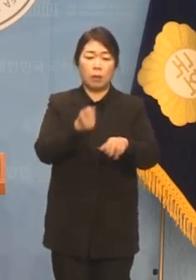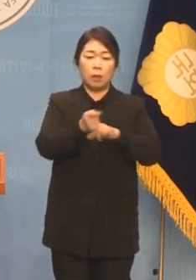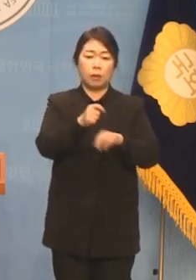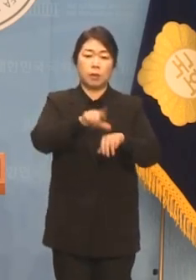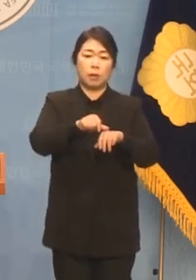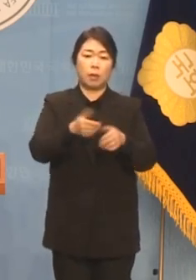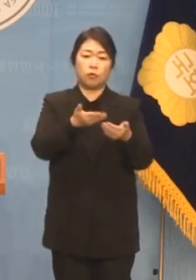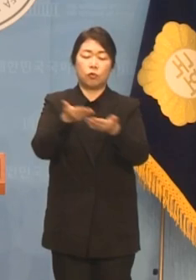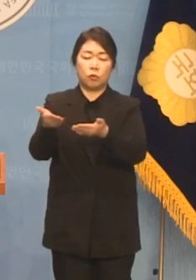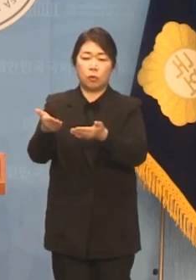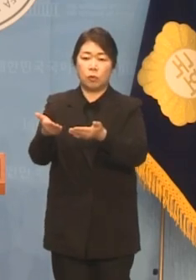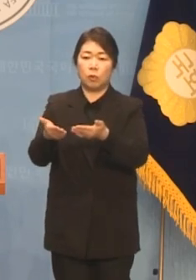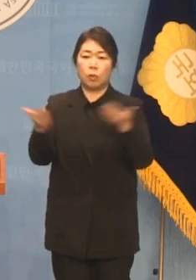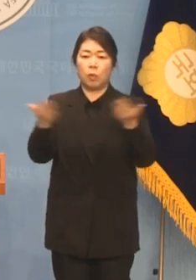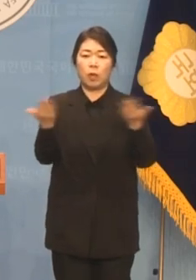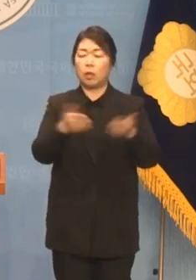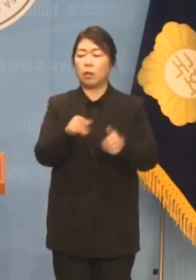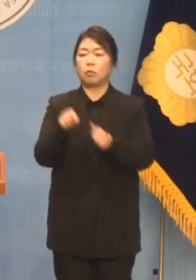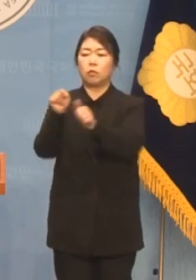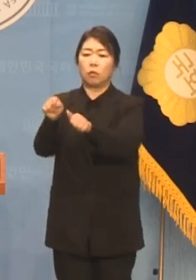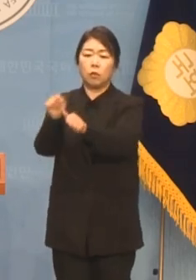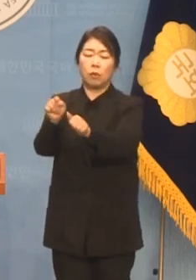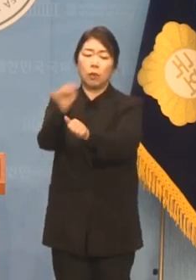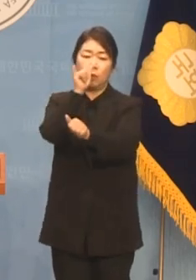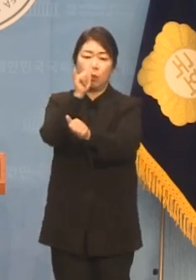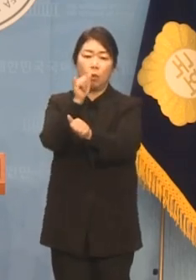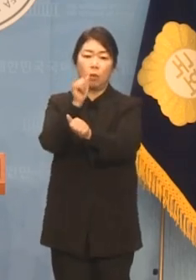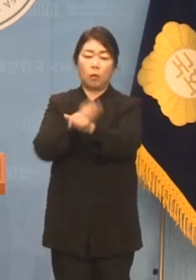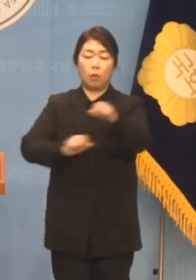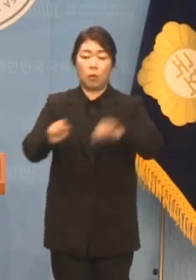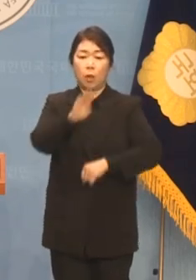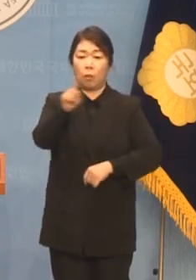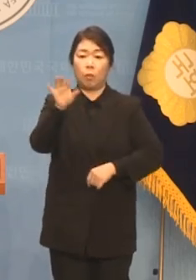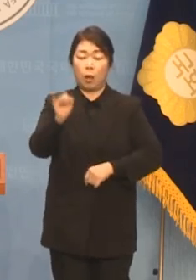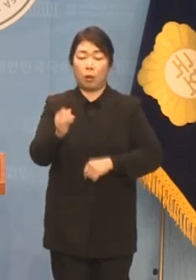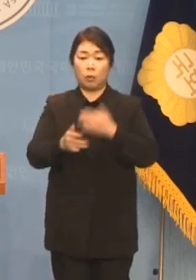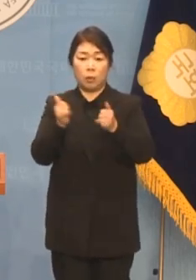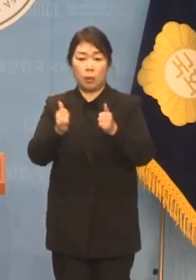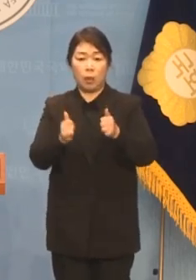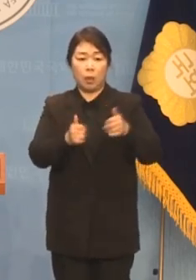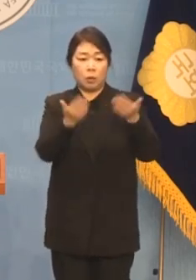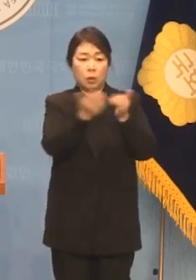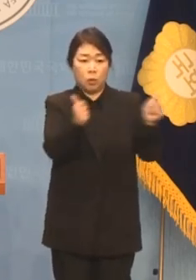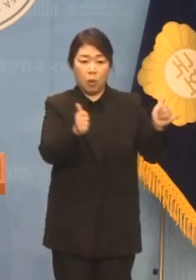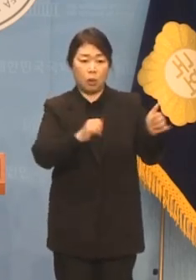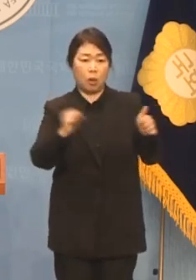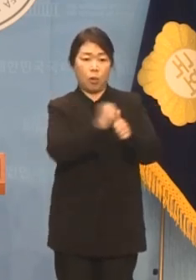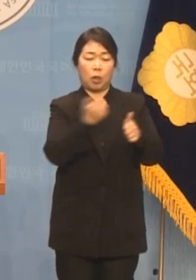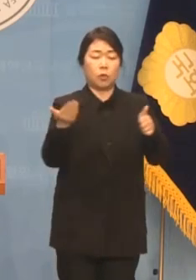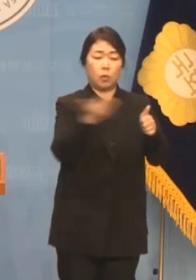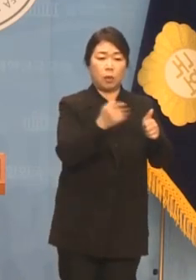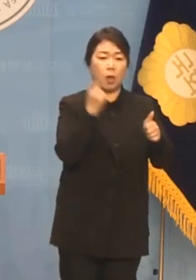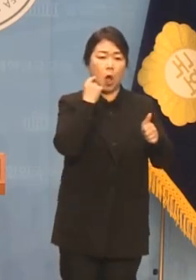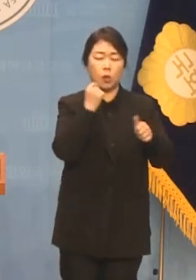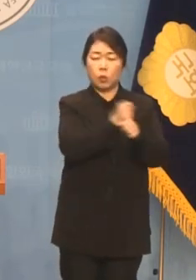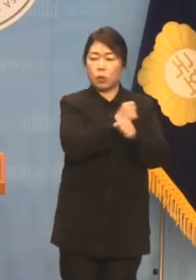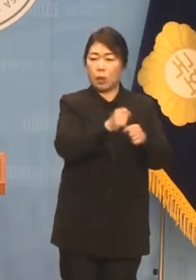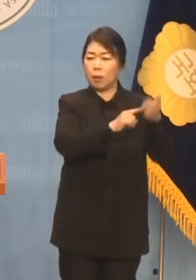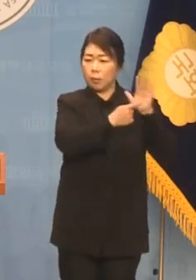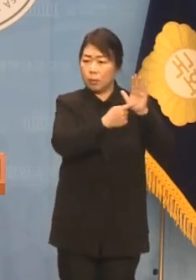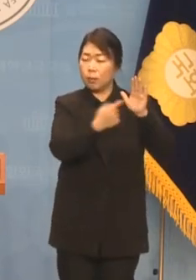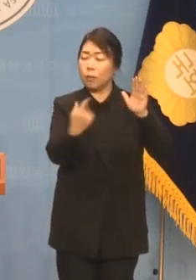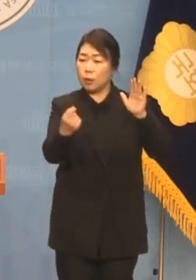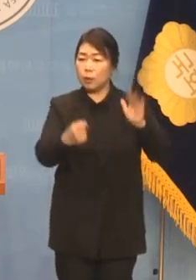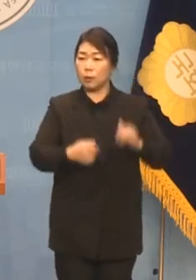업무를 동원하였으며 도리어 방영한 열사가 직원을 폭행했다는 허위 조작까지 서슴지